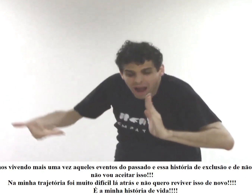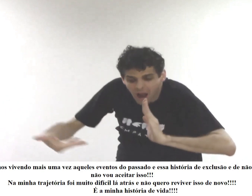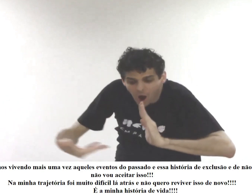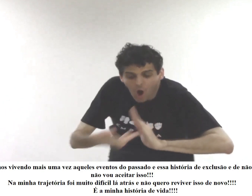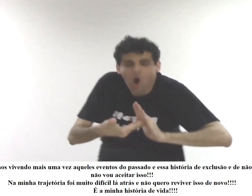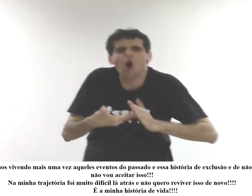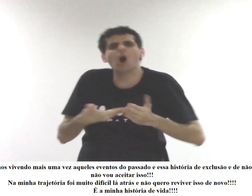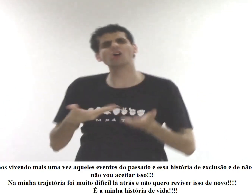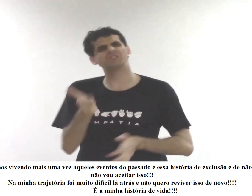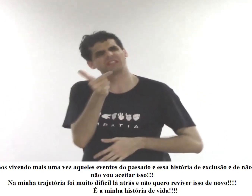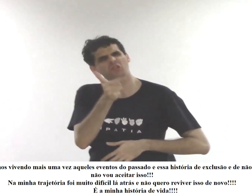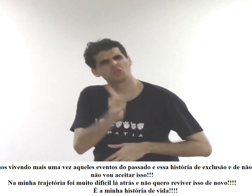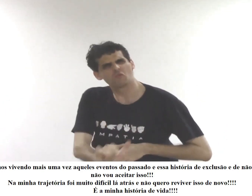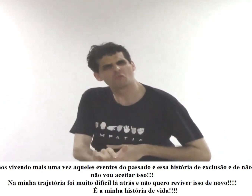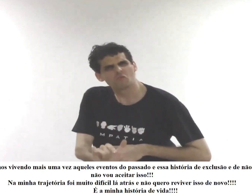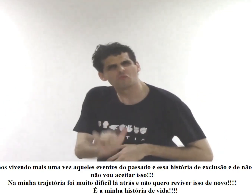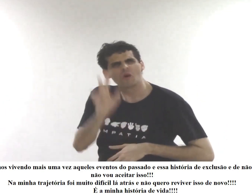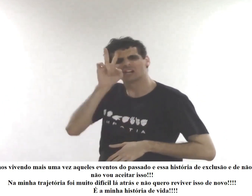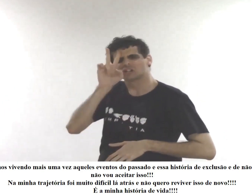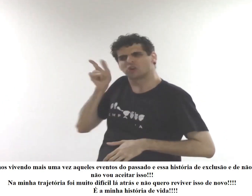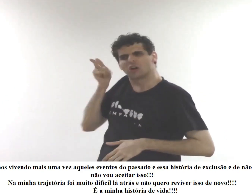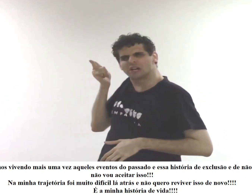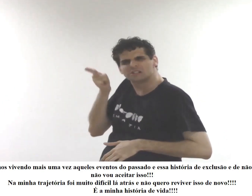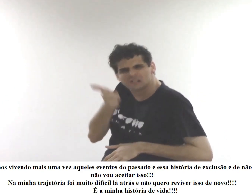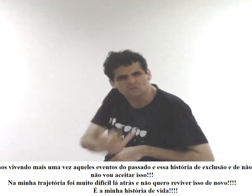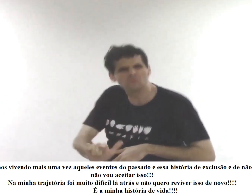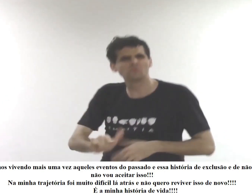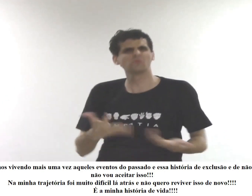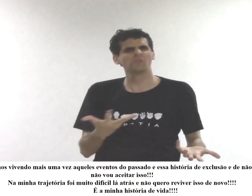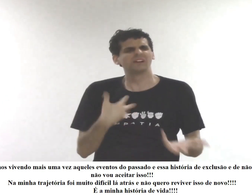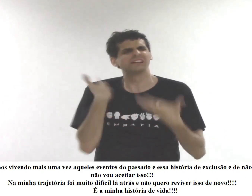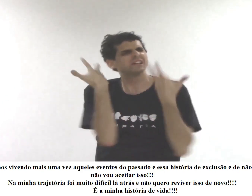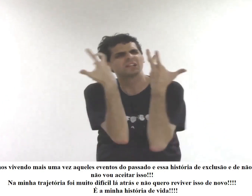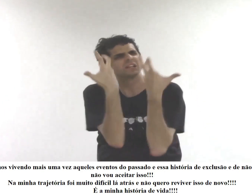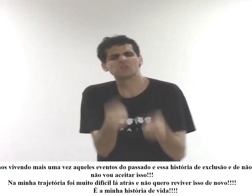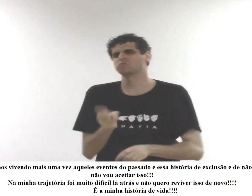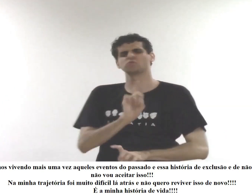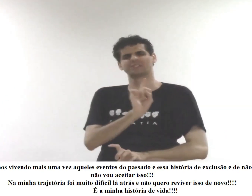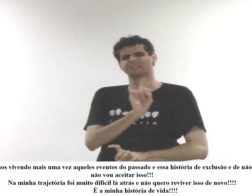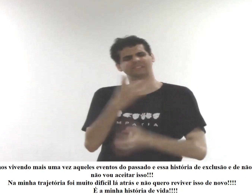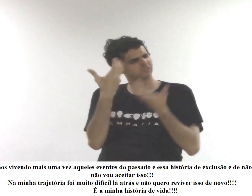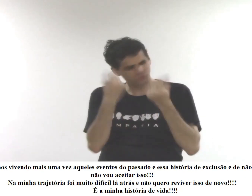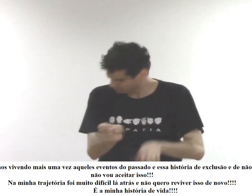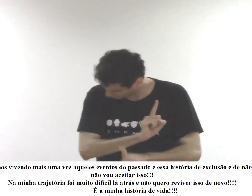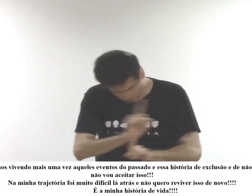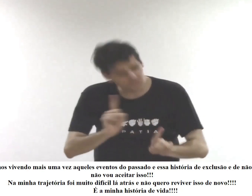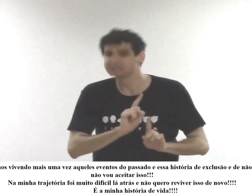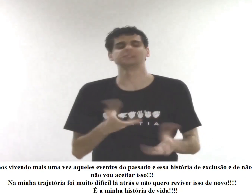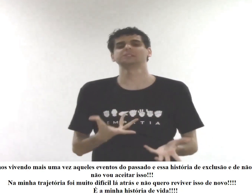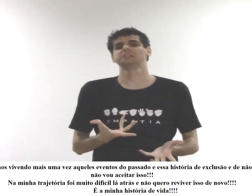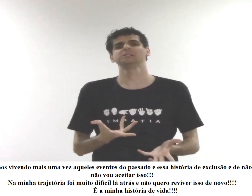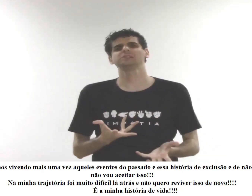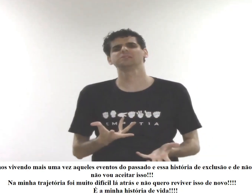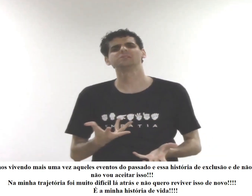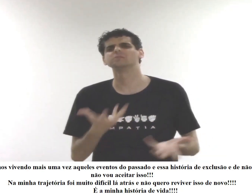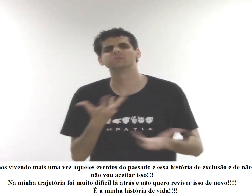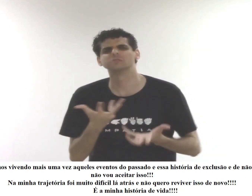uma vez aqueles eventos do passado. Estamos revivendo essa história de exclusão e de não acessibilidade. Eu